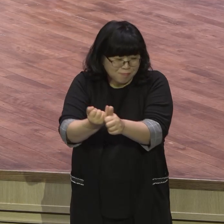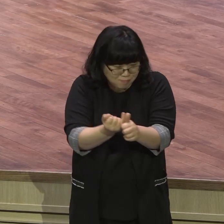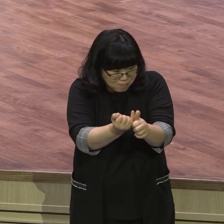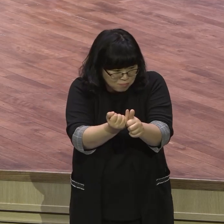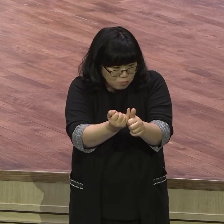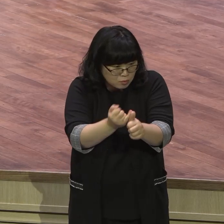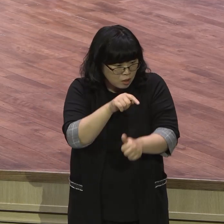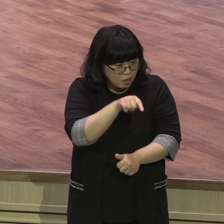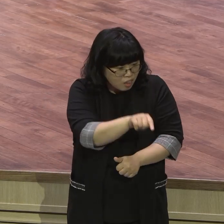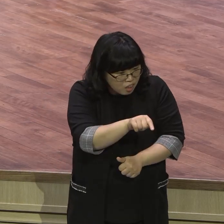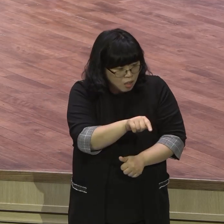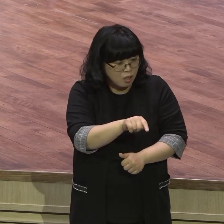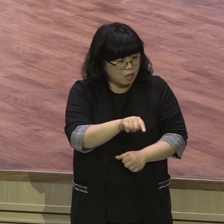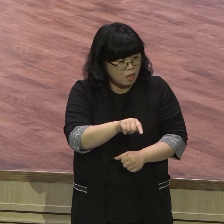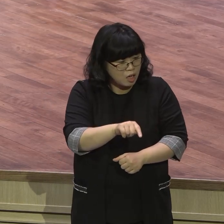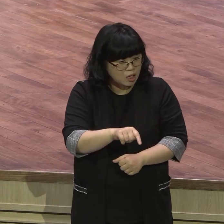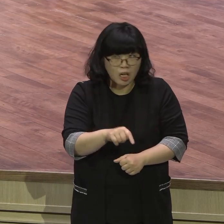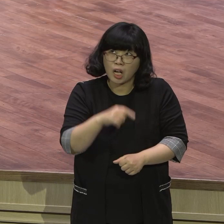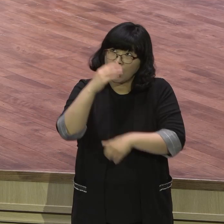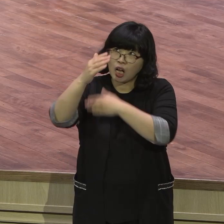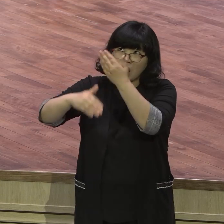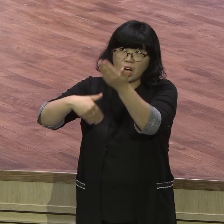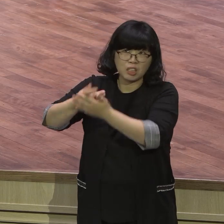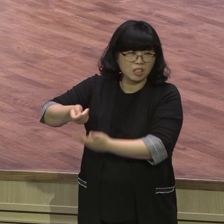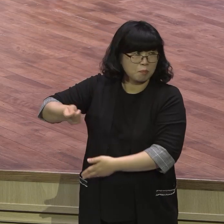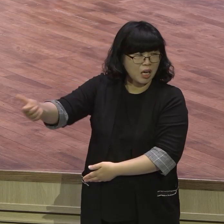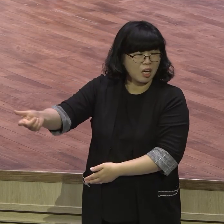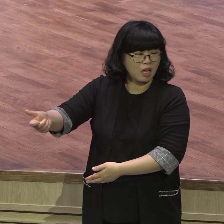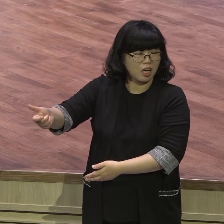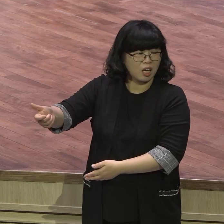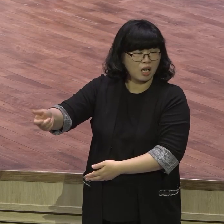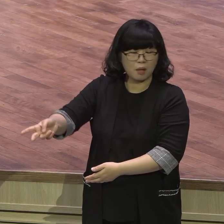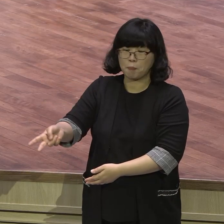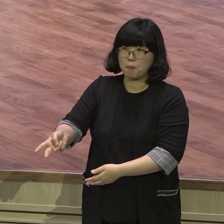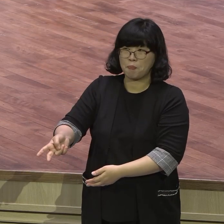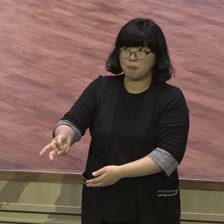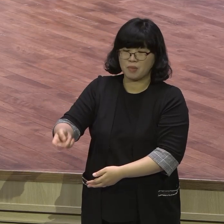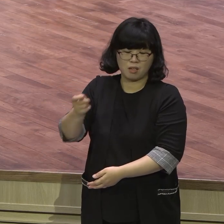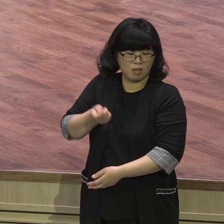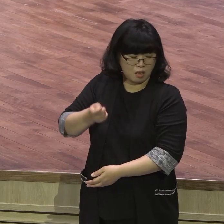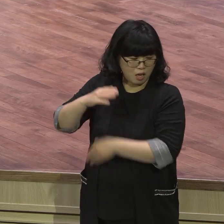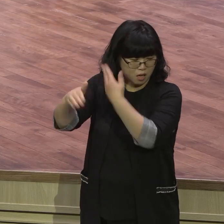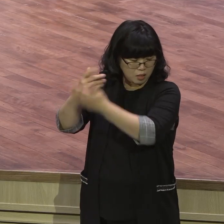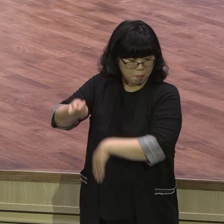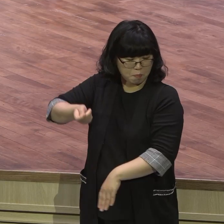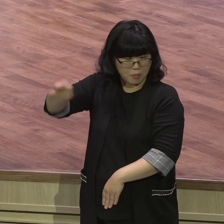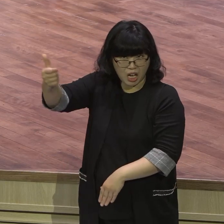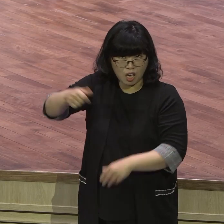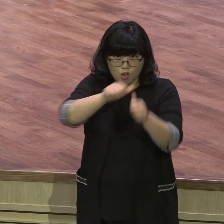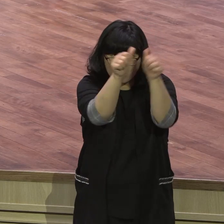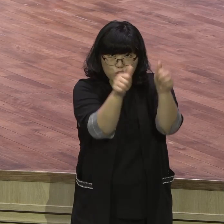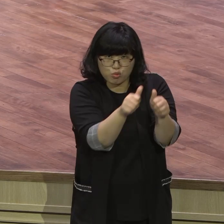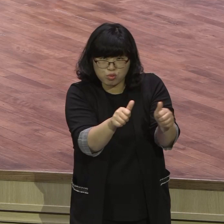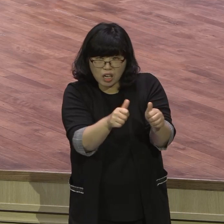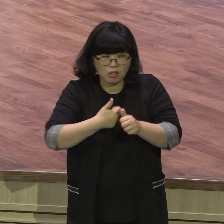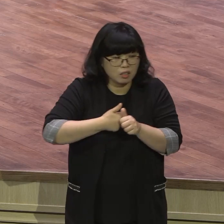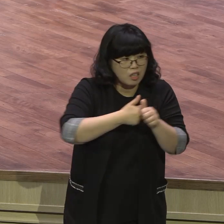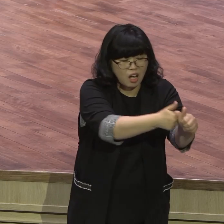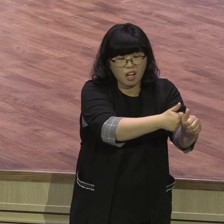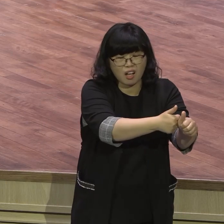우상순명이 뭡니까 하나님을 배신하는 거예요 그게 하나님보다 더 사랑한 것이 있으면 그